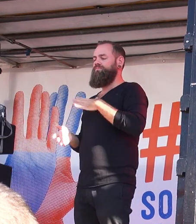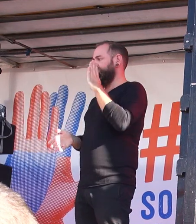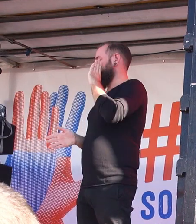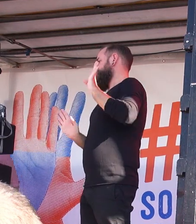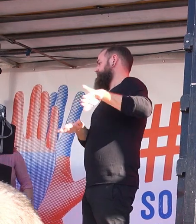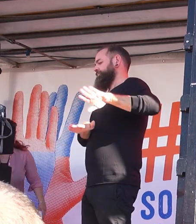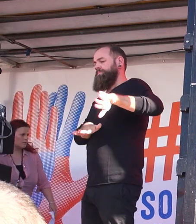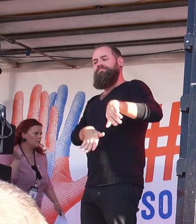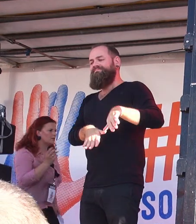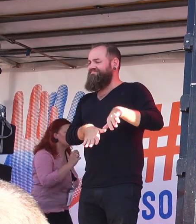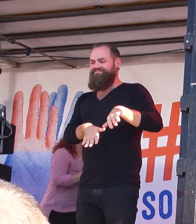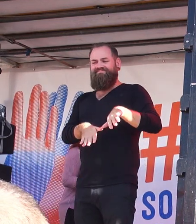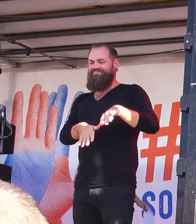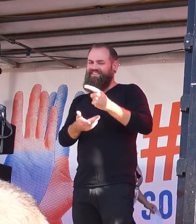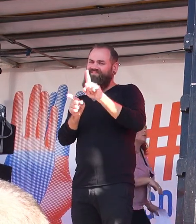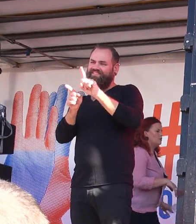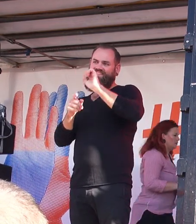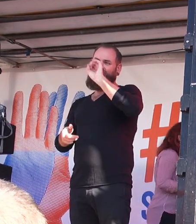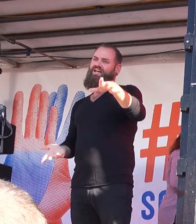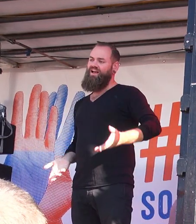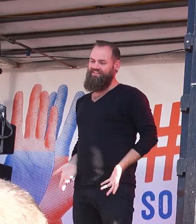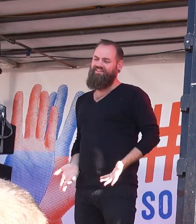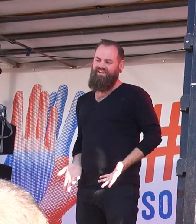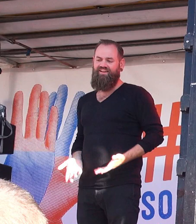warten, deshalb unteilbar.